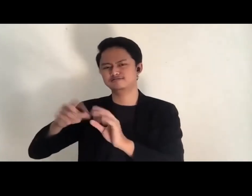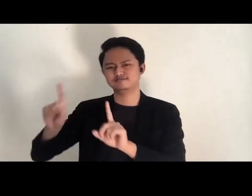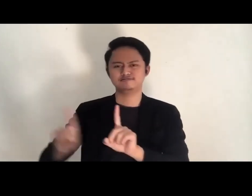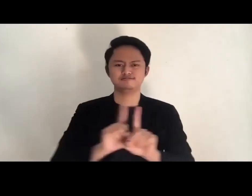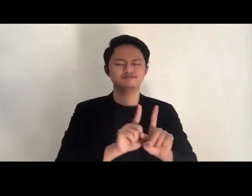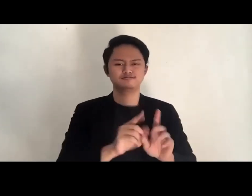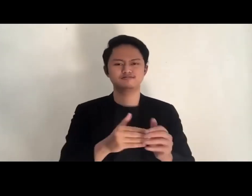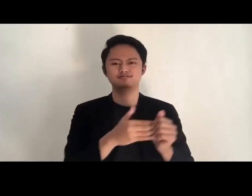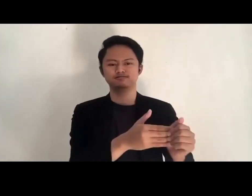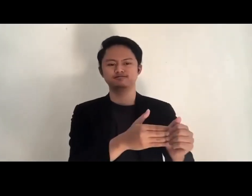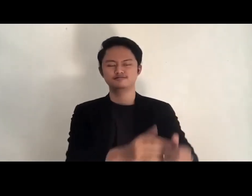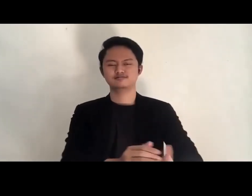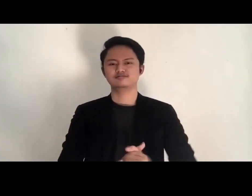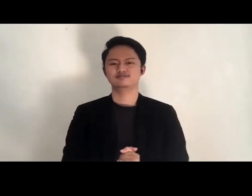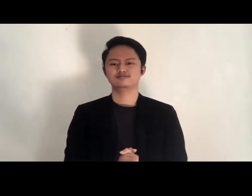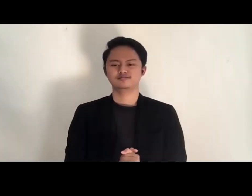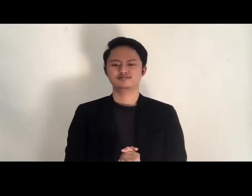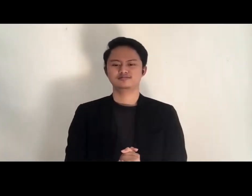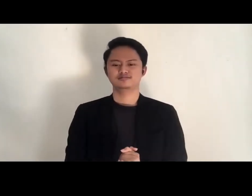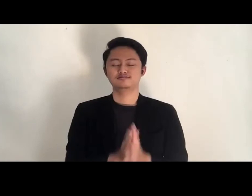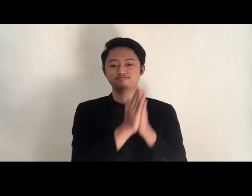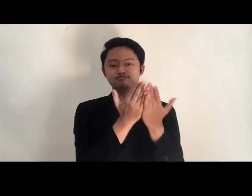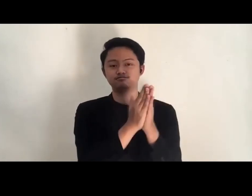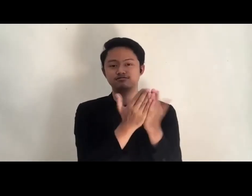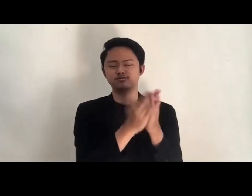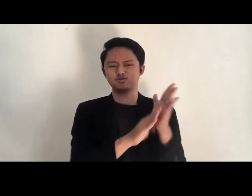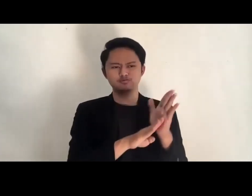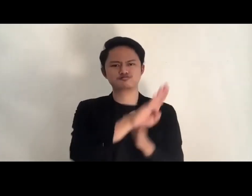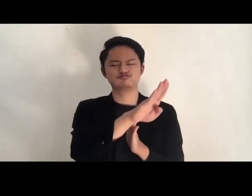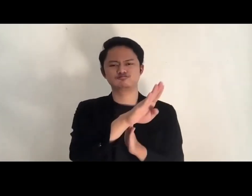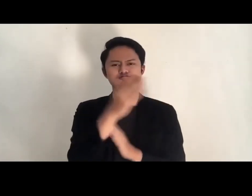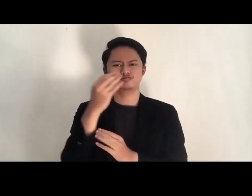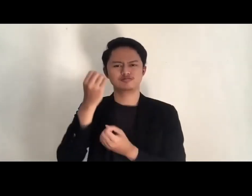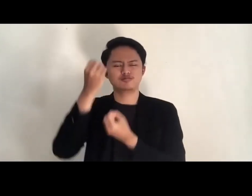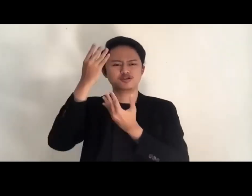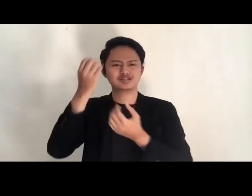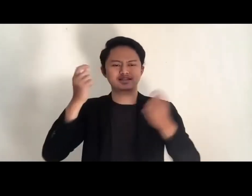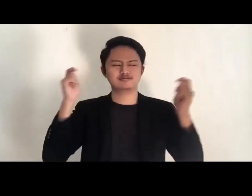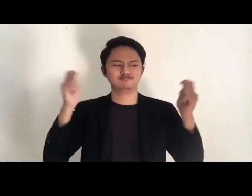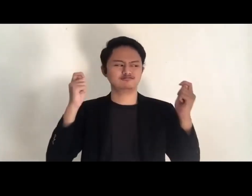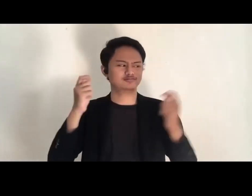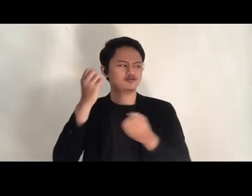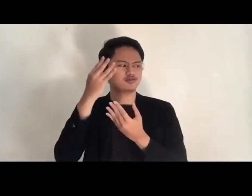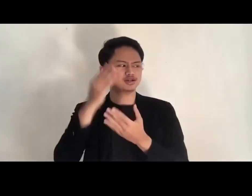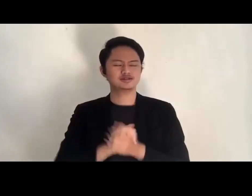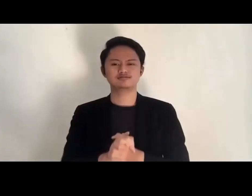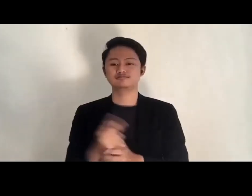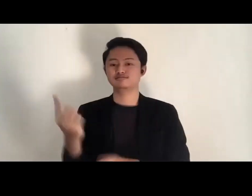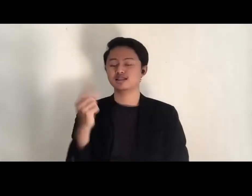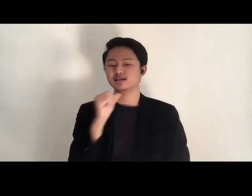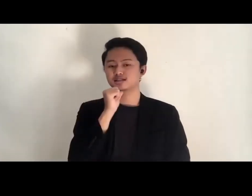sebagai informasi, dalam rangka launching buku yang dicetak ini kemarin juga dihadiri langsung oleh